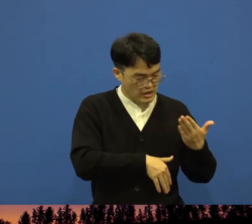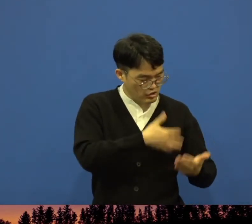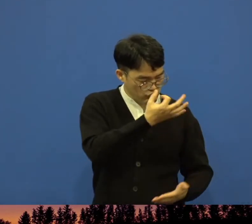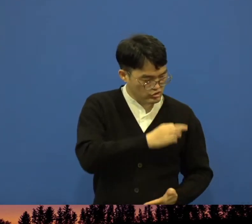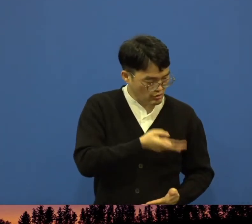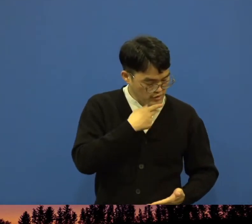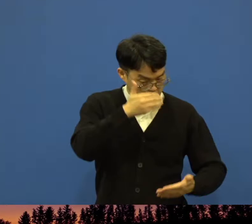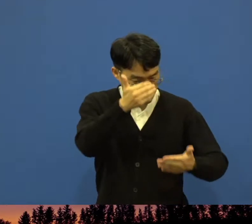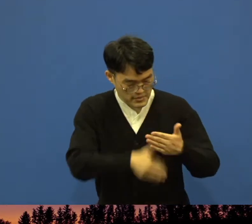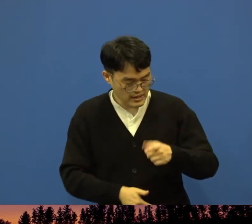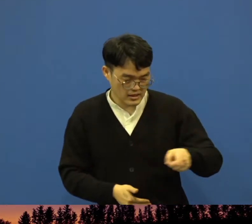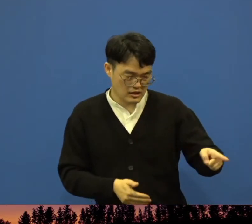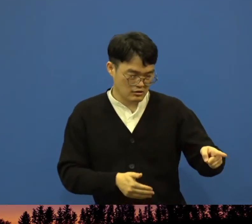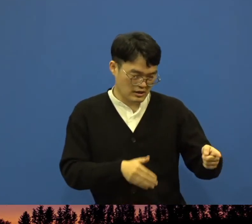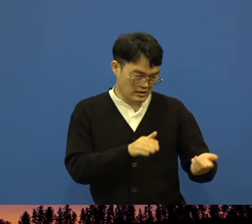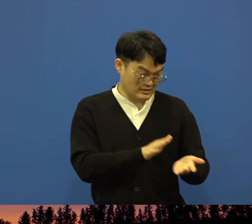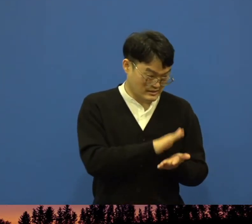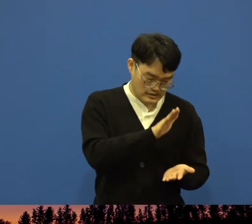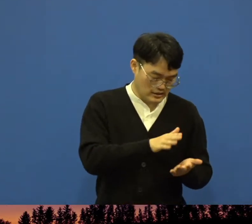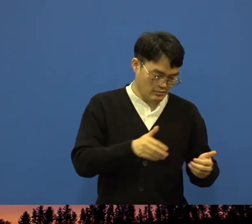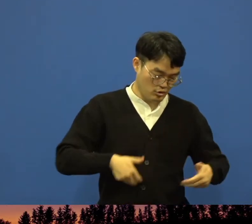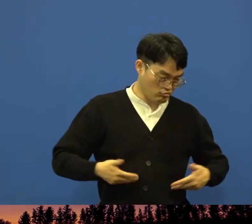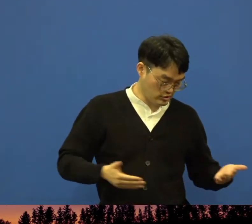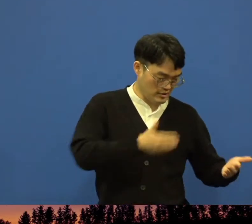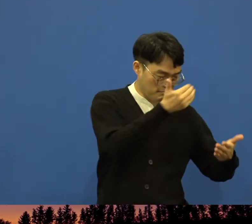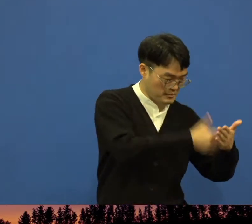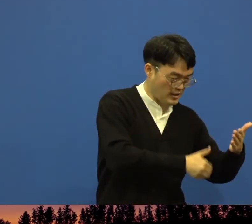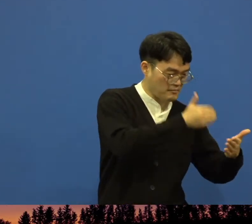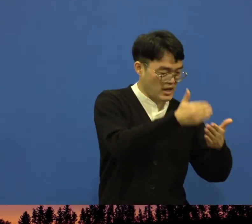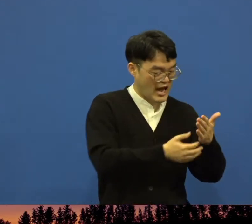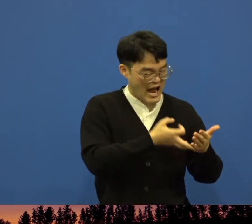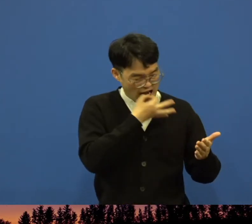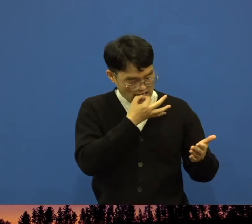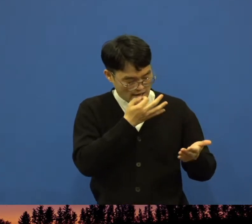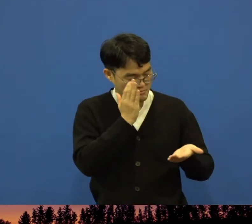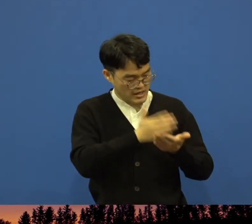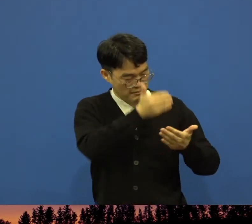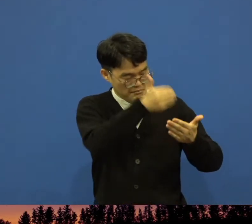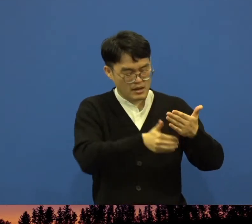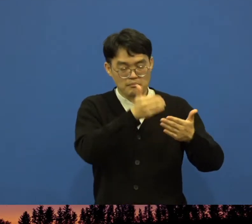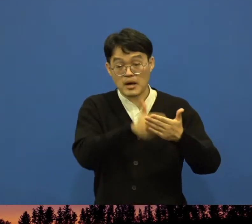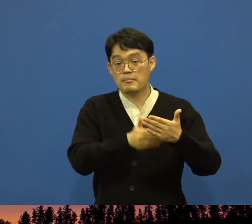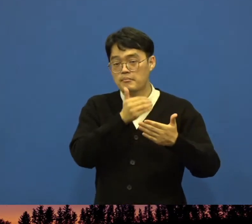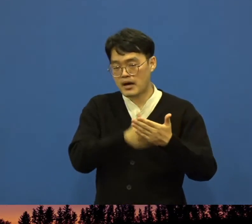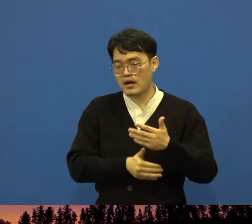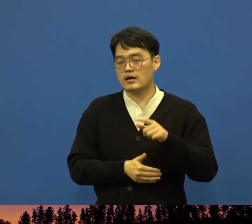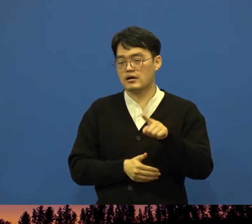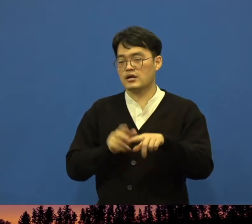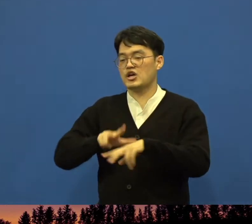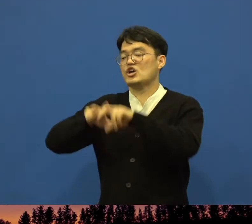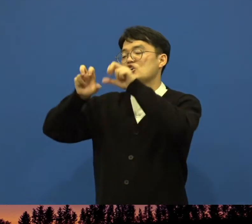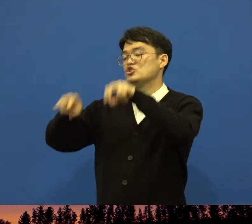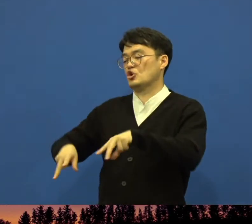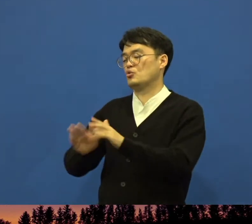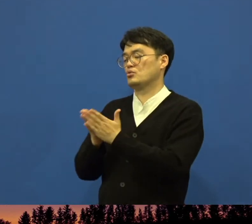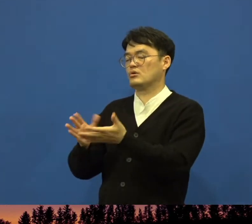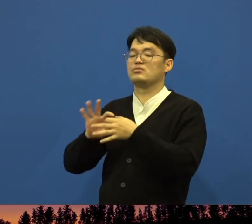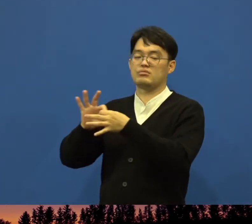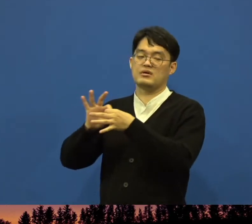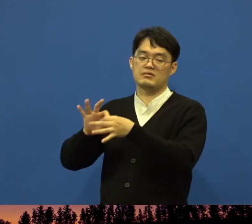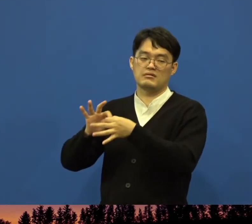아니구나, 이거 가지고 내가 화낼 것도 아니구나, 이것 가지고 내가 욕심 부리면 안 되겠구나, 이런 일을 가지고 내가 시간 낭비하면 안